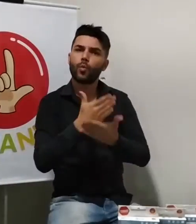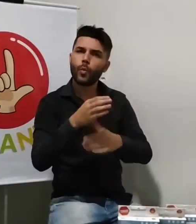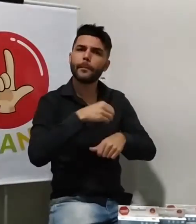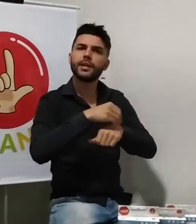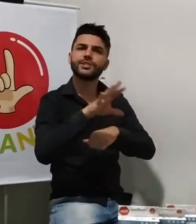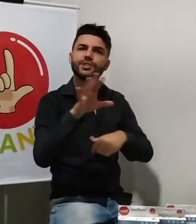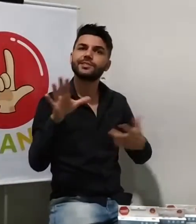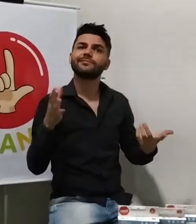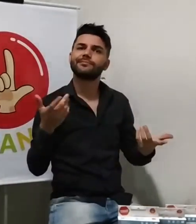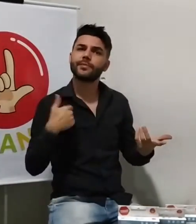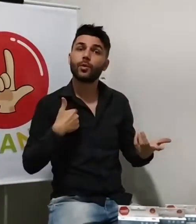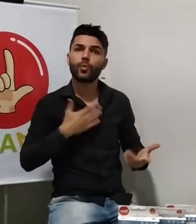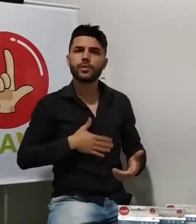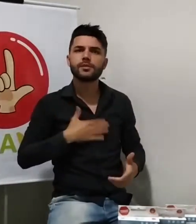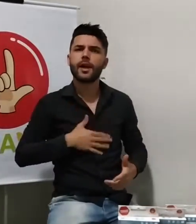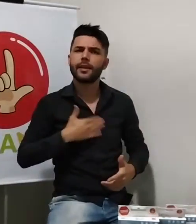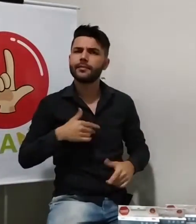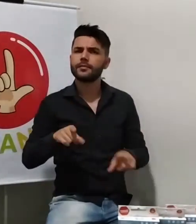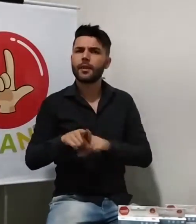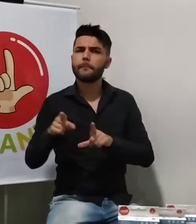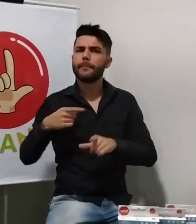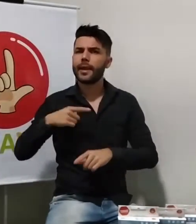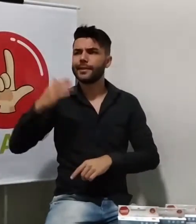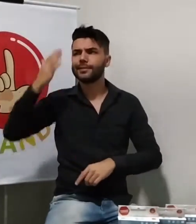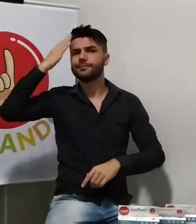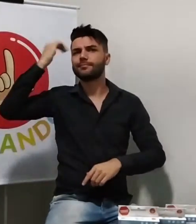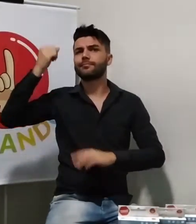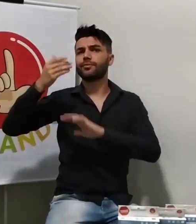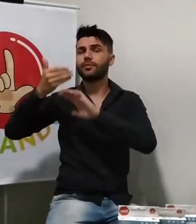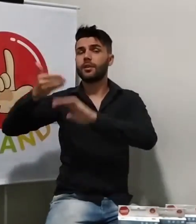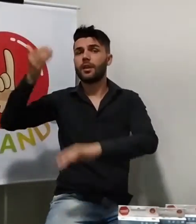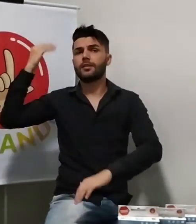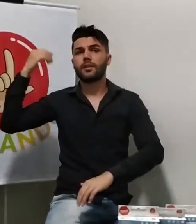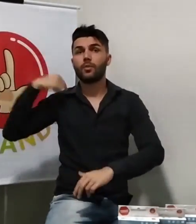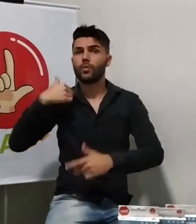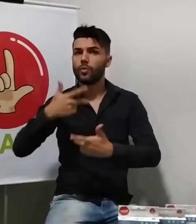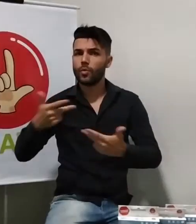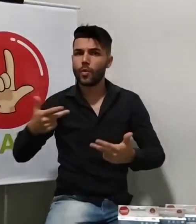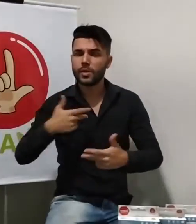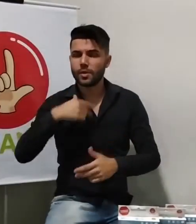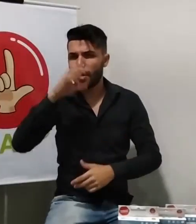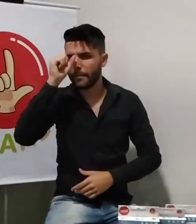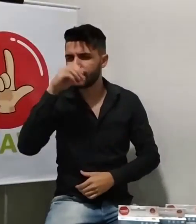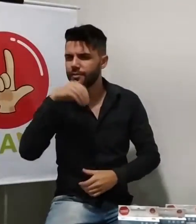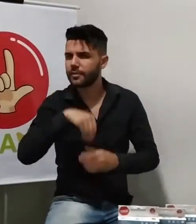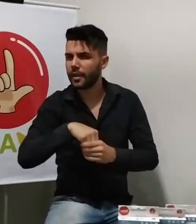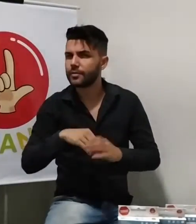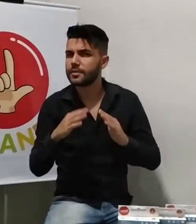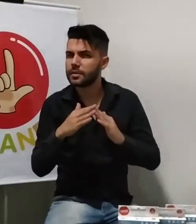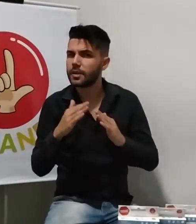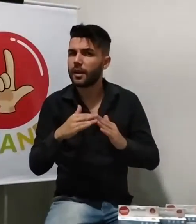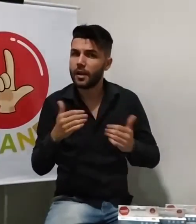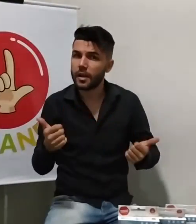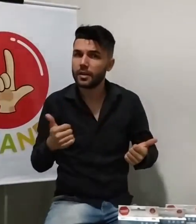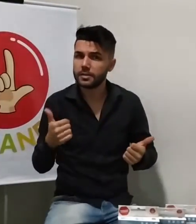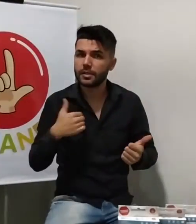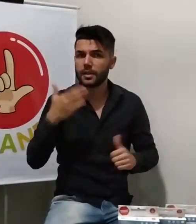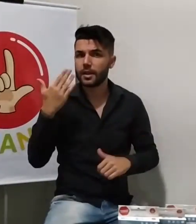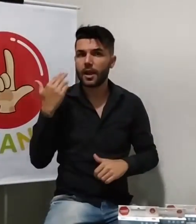de ter ouvido lá atrás também, né? Primeiro, um negócio que eu aprendi dentro de casa, né? Por causa da medicina, você não pode querer ser ginecologista e tarado ao